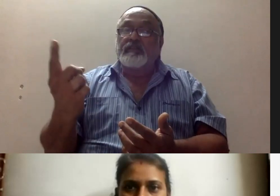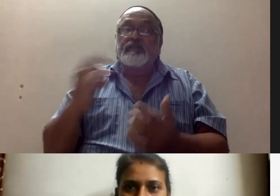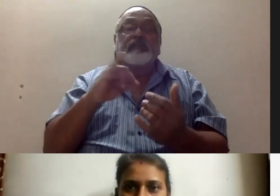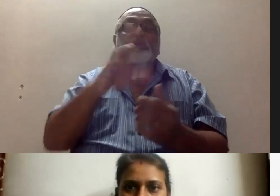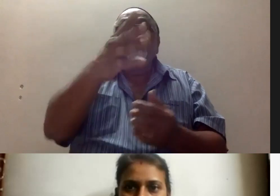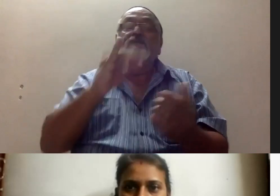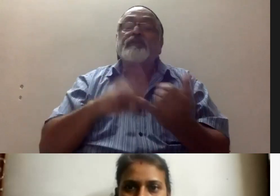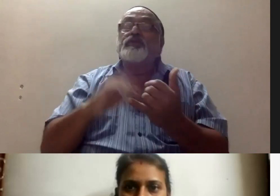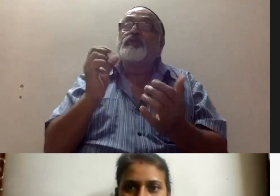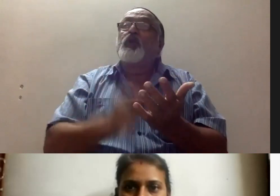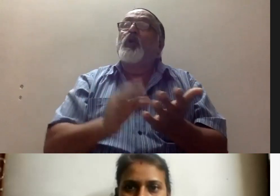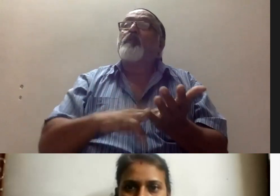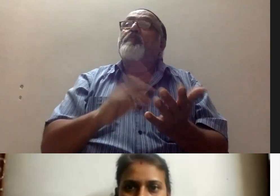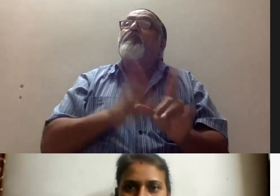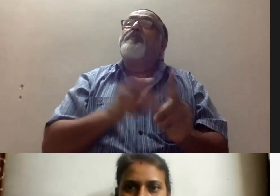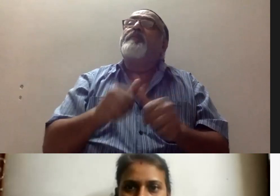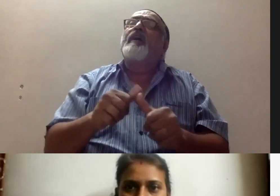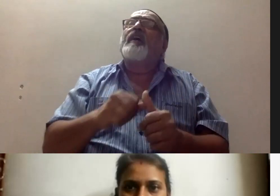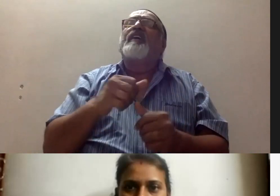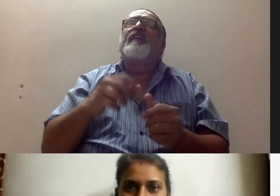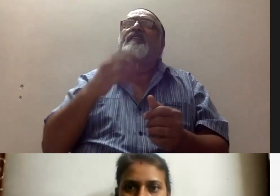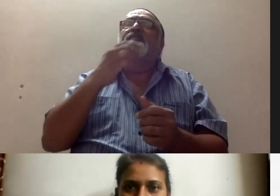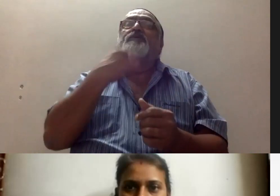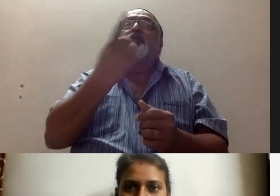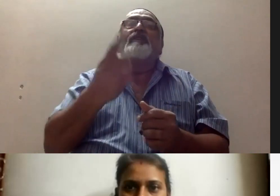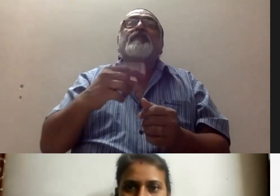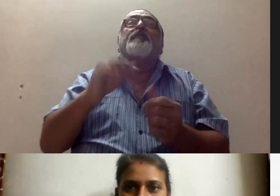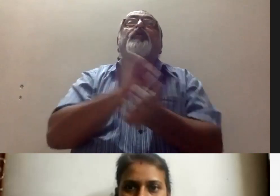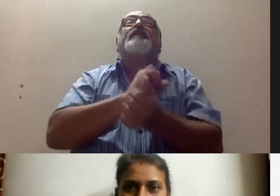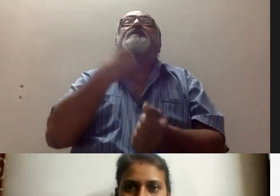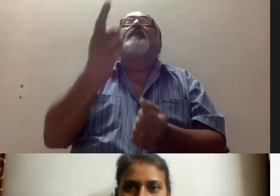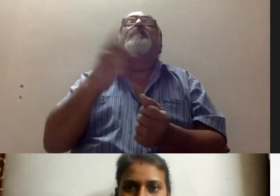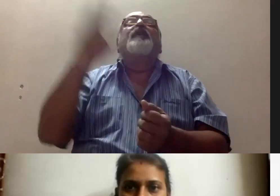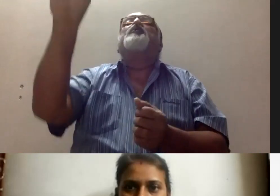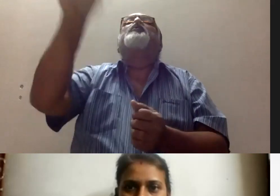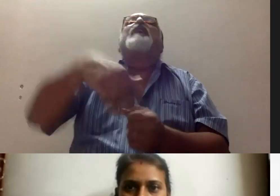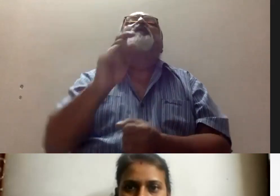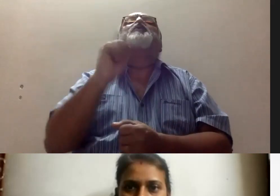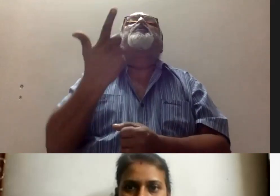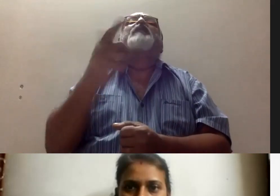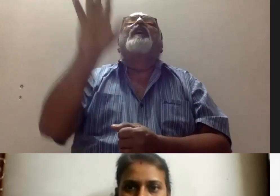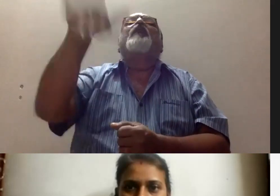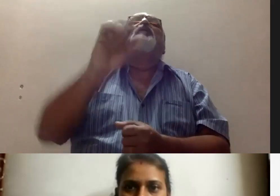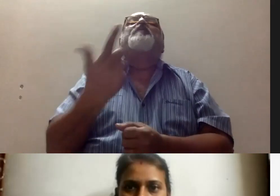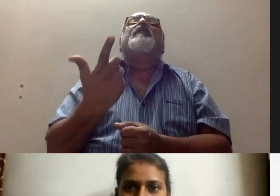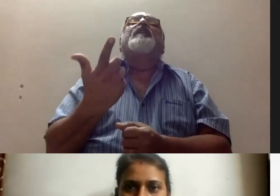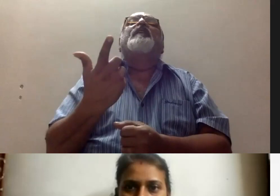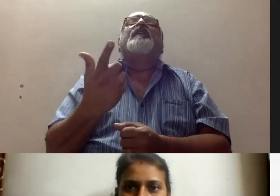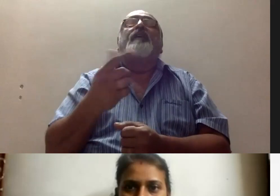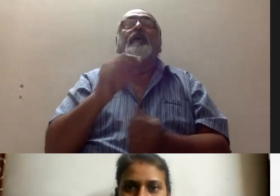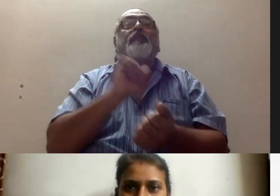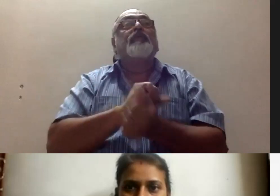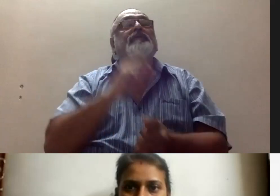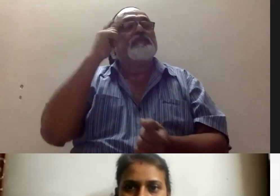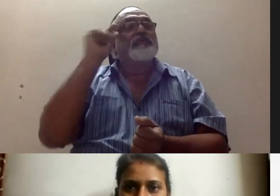कि पुलिस वाले ने कहा कि आप क्यों आते हो, अब जब तक वो जाएंगे नहीं और वो इस तरह का बात करेंगे, वो तो आम है, होगा ही हो,